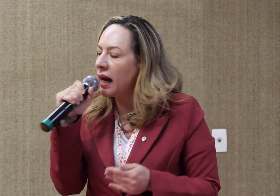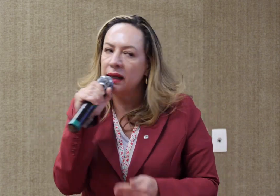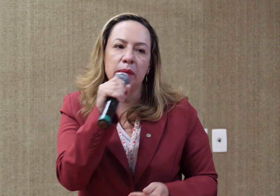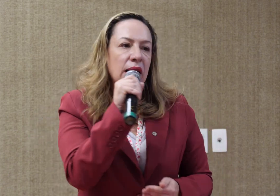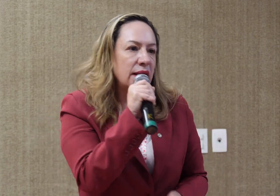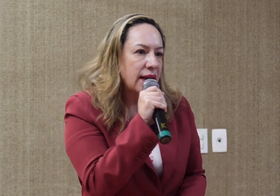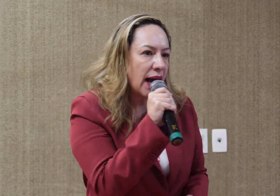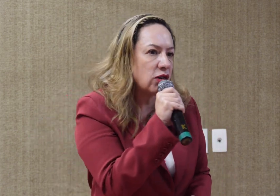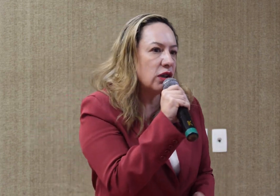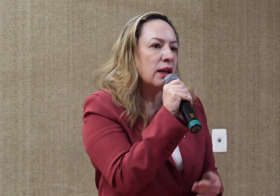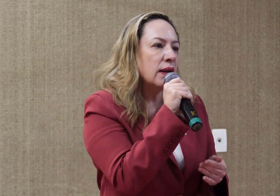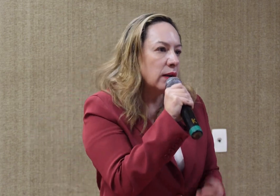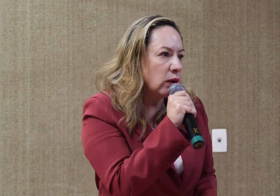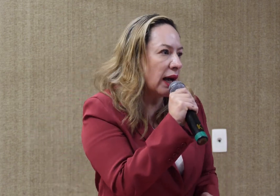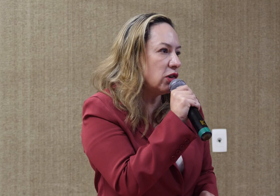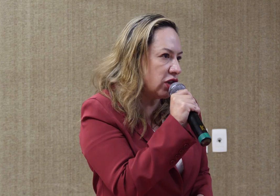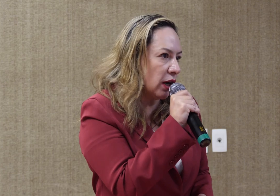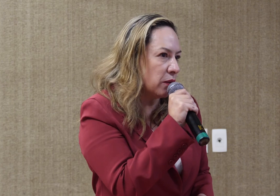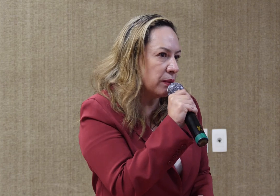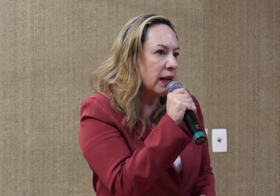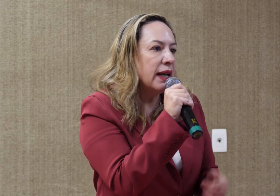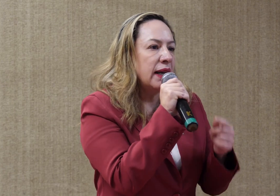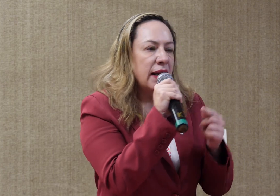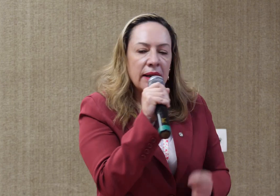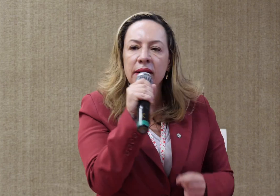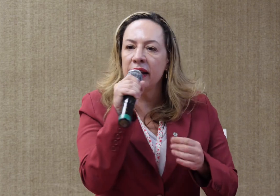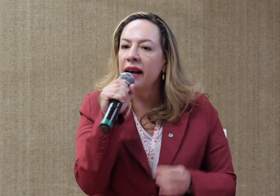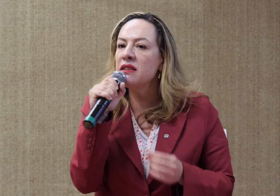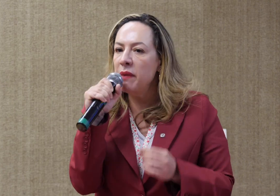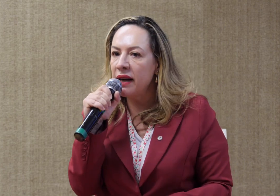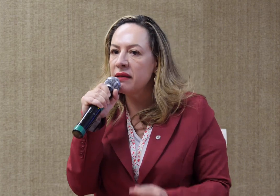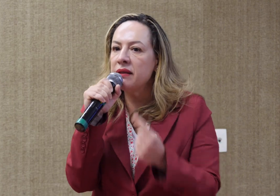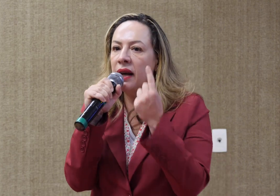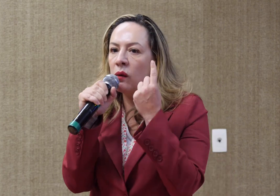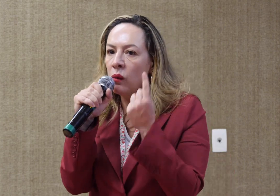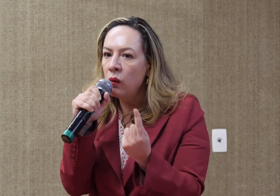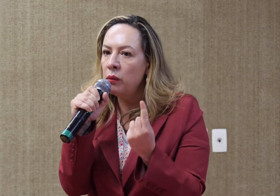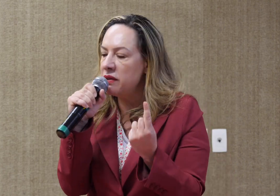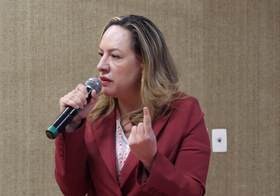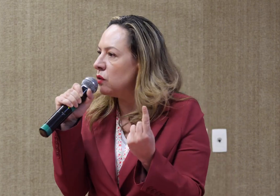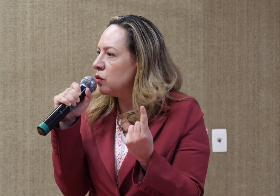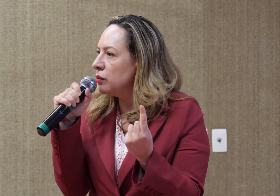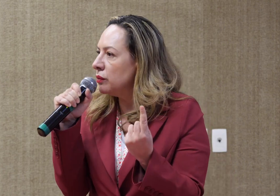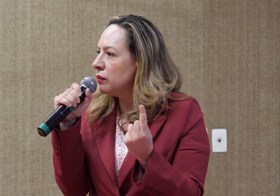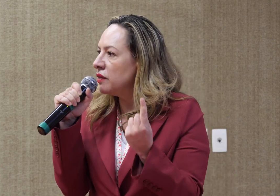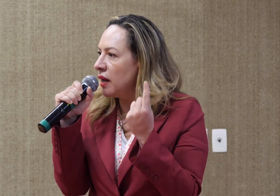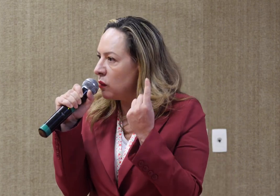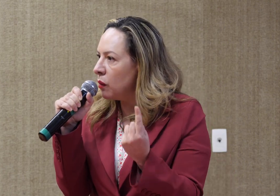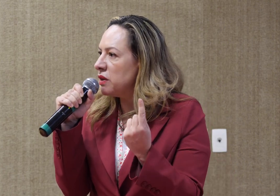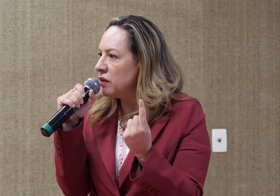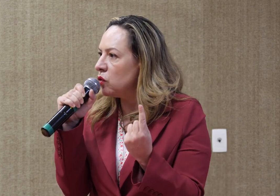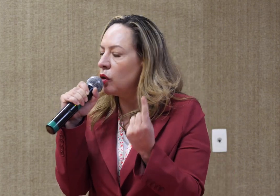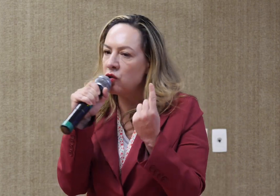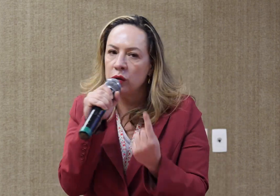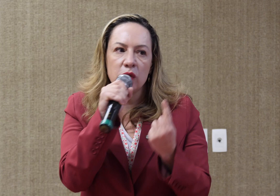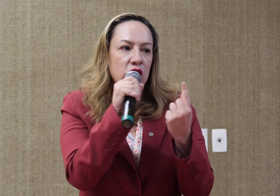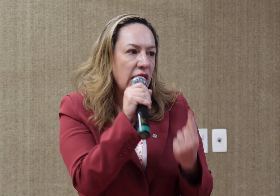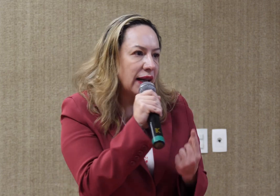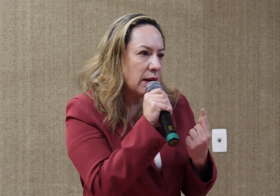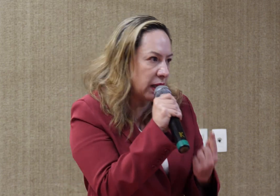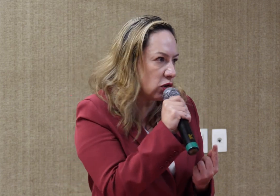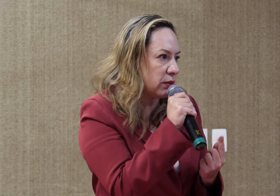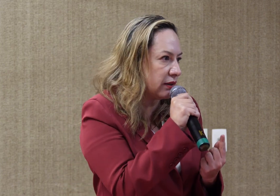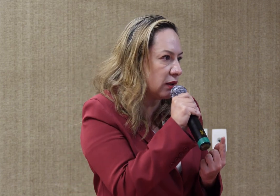77% da criminalidade na região. E 3 meses sem um homicídio. Sem um homicídio. Nós